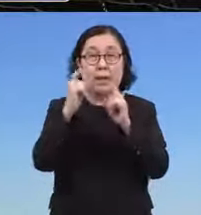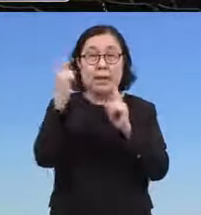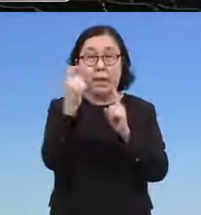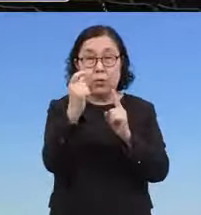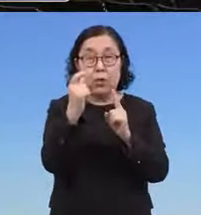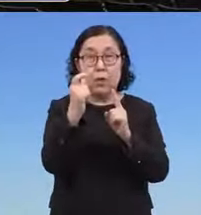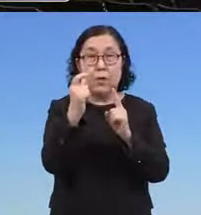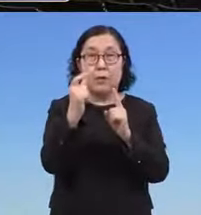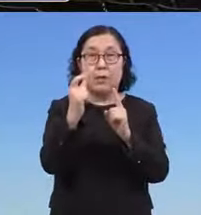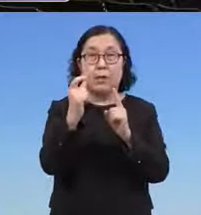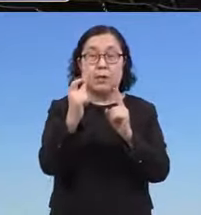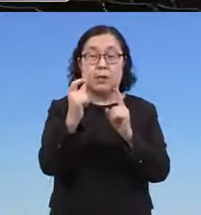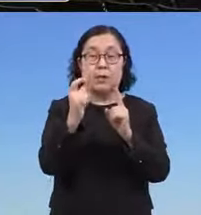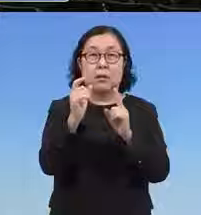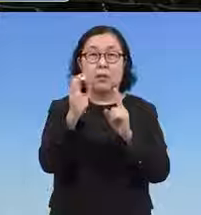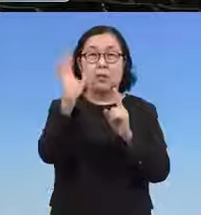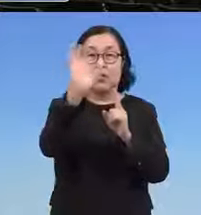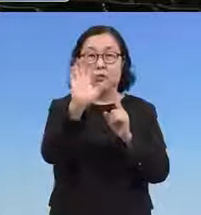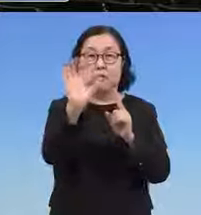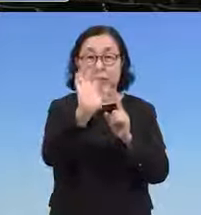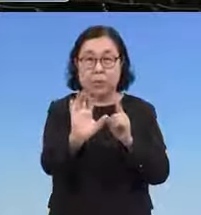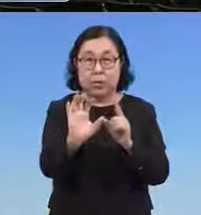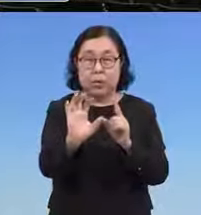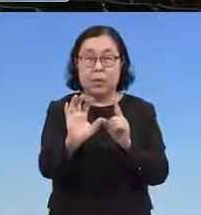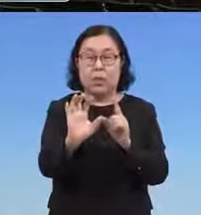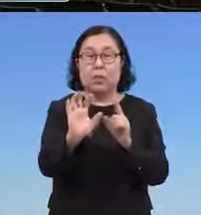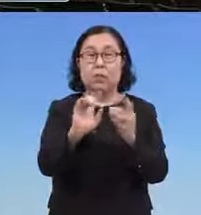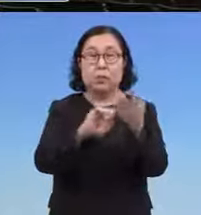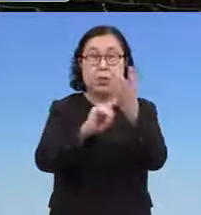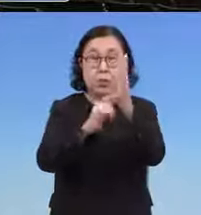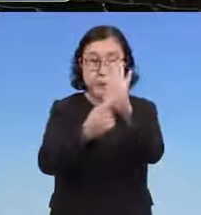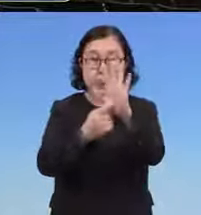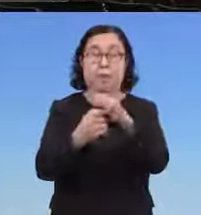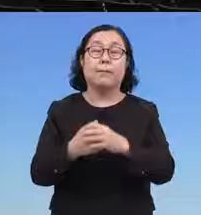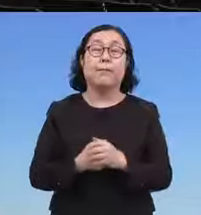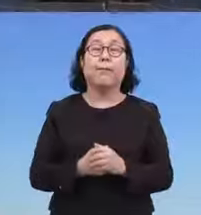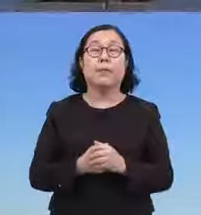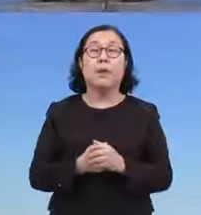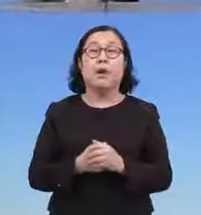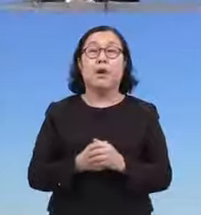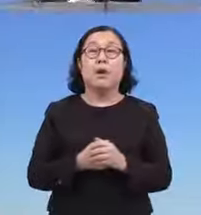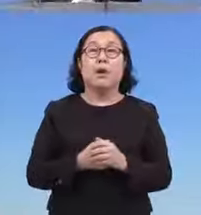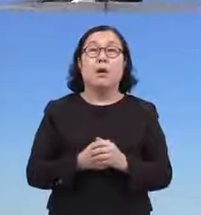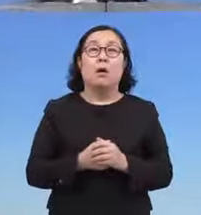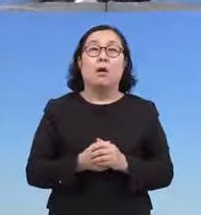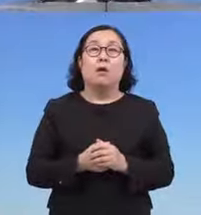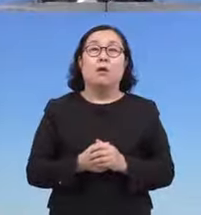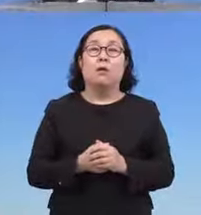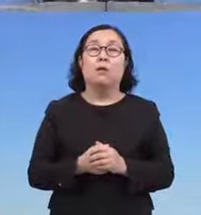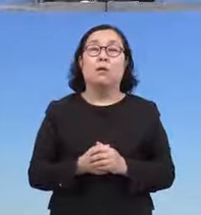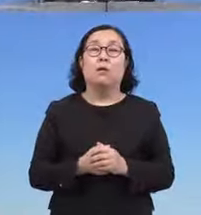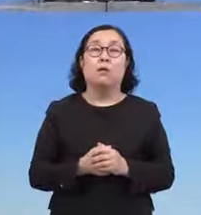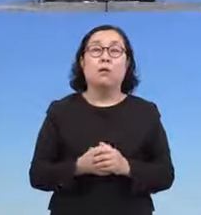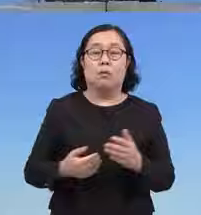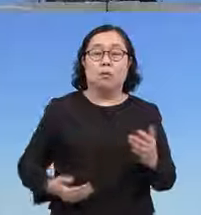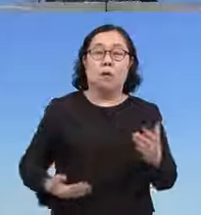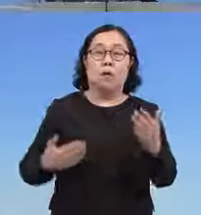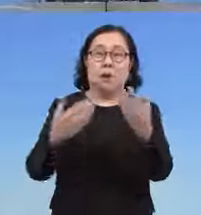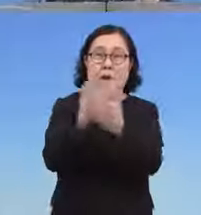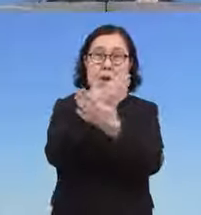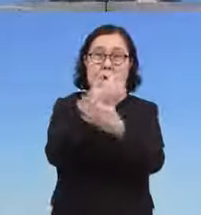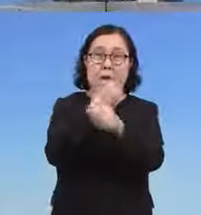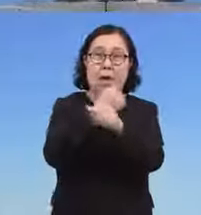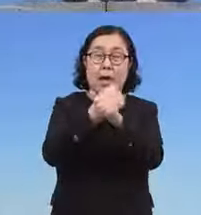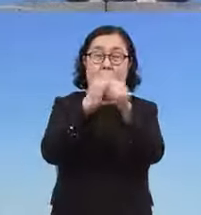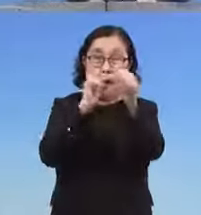강조하고 있는 그런 중복적인 표현이라고 생각을 합니다. 먼저 앞에 나오는 회개하라라는